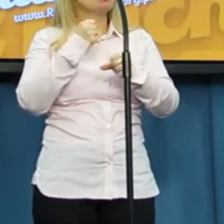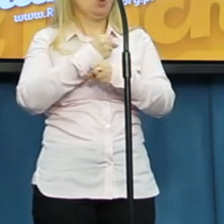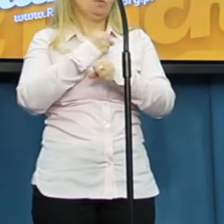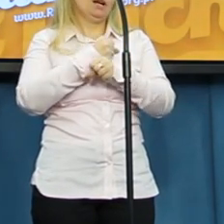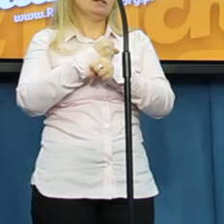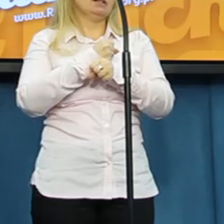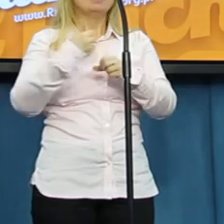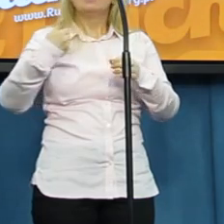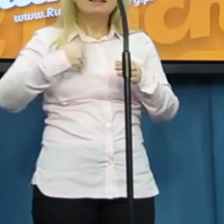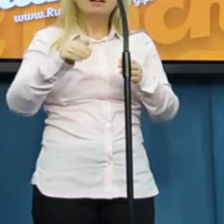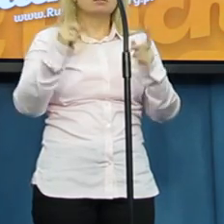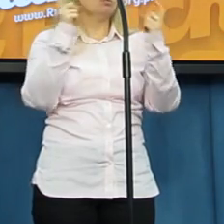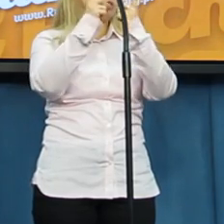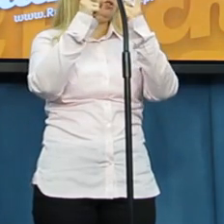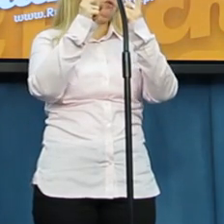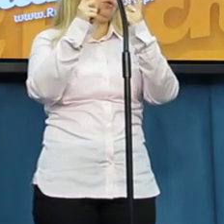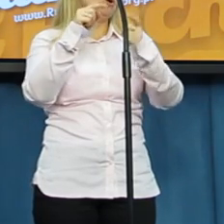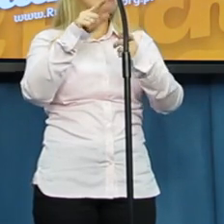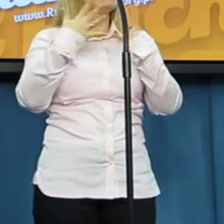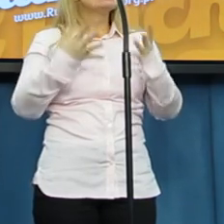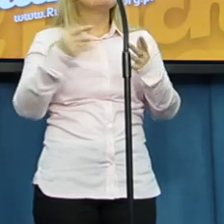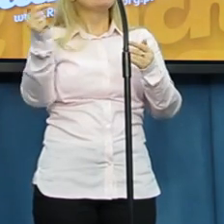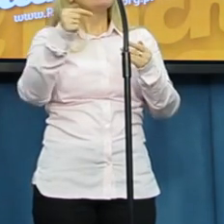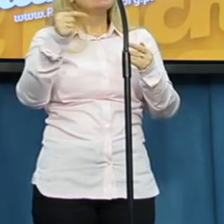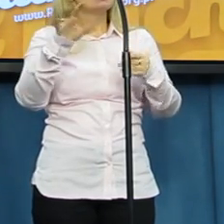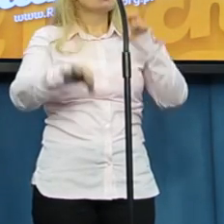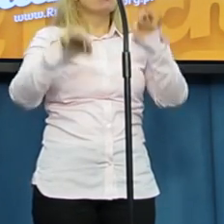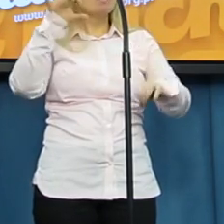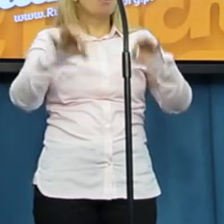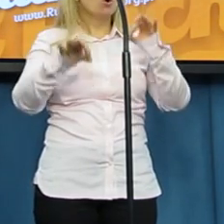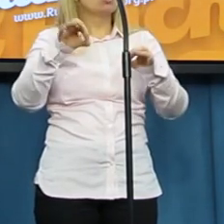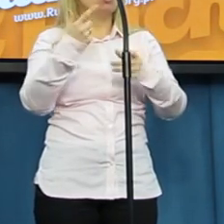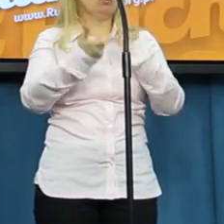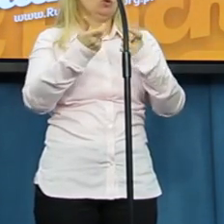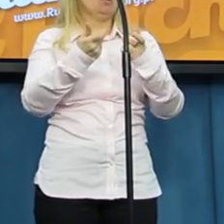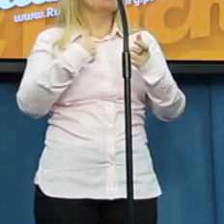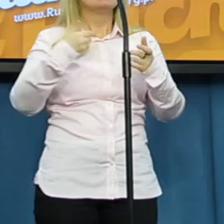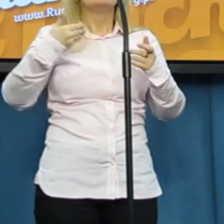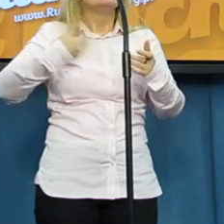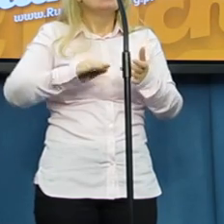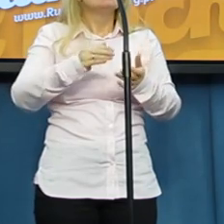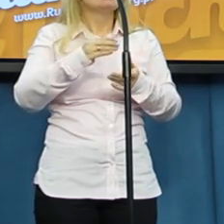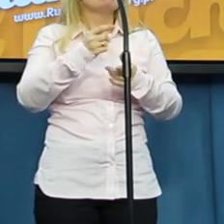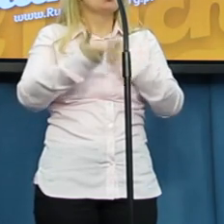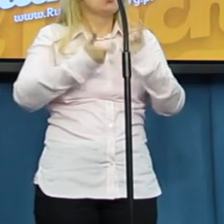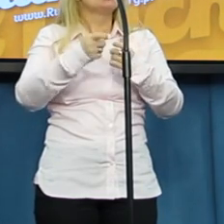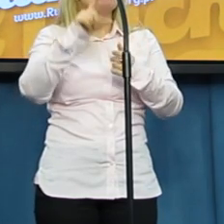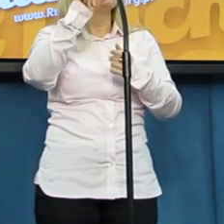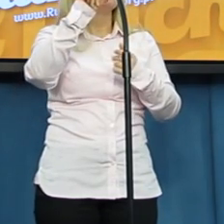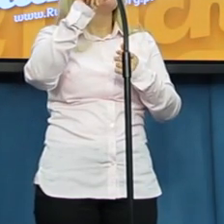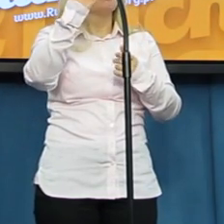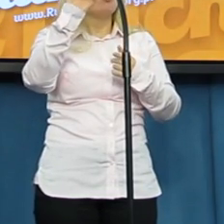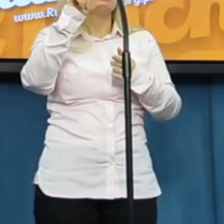obiektywny interes po prostu wyborców, których reprezentujemy. Trzeba odwołać popis. Odwołać główną partię rządzącą i główną